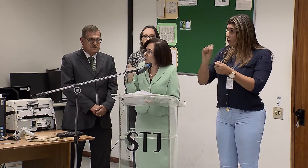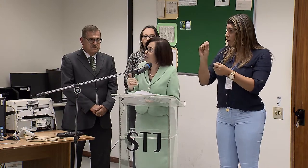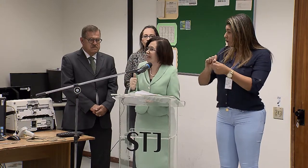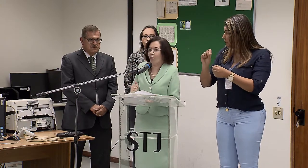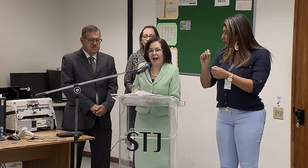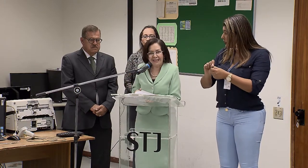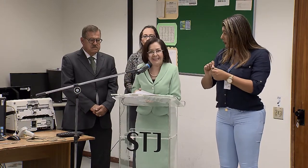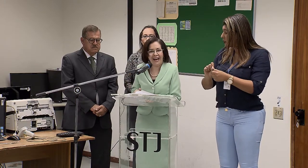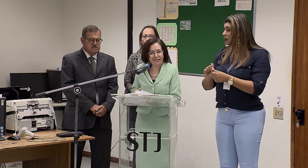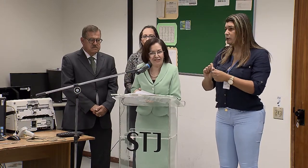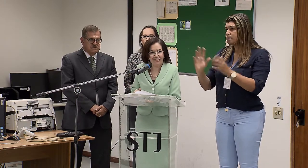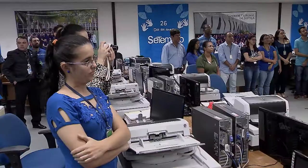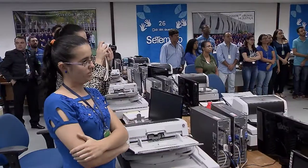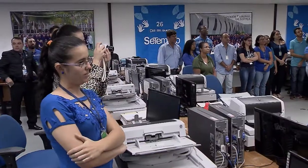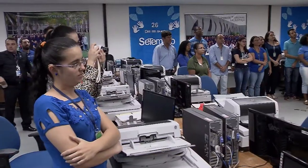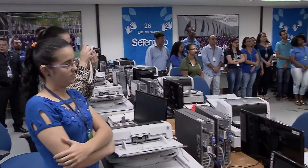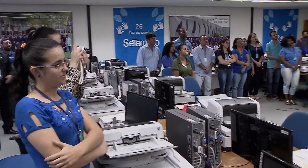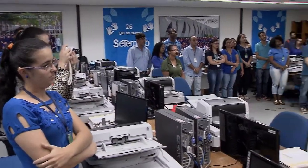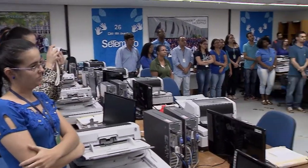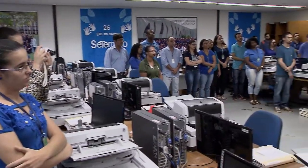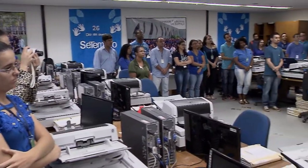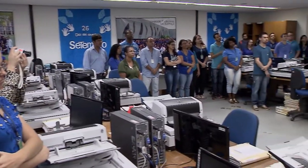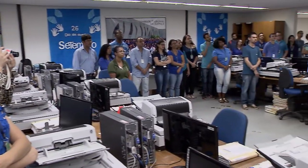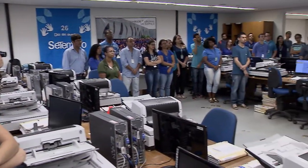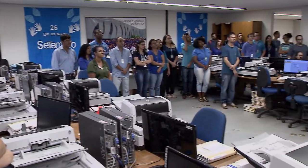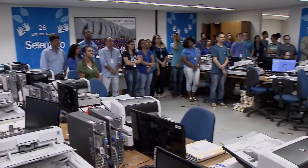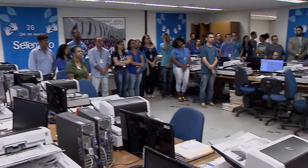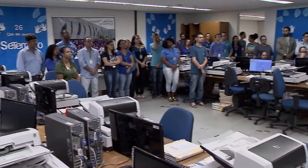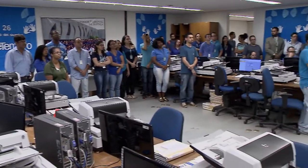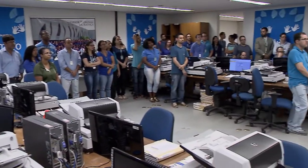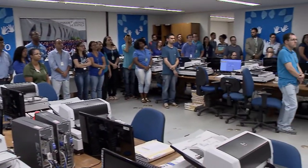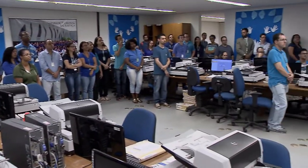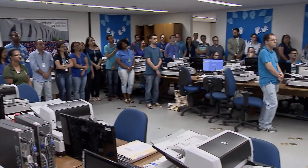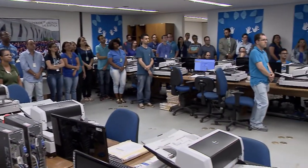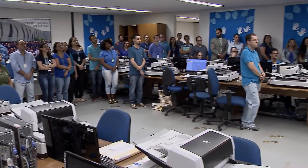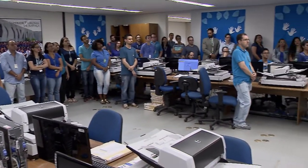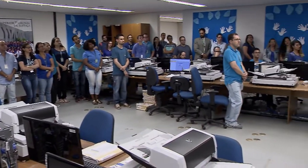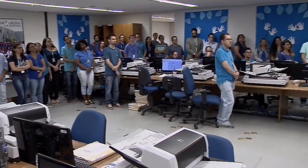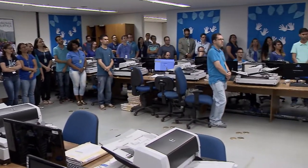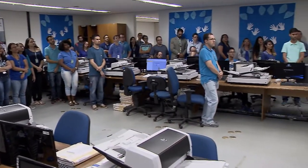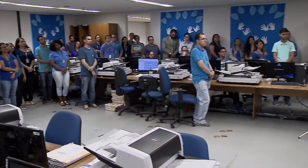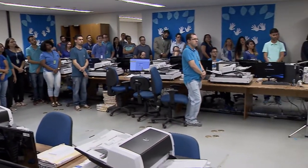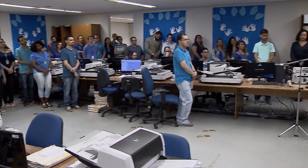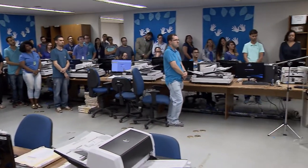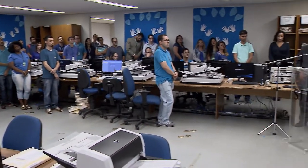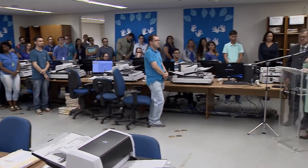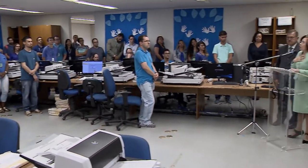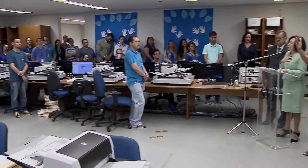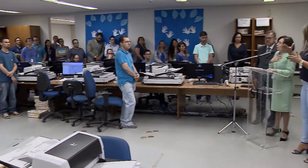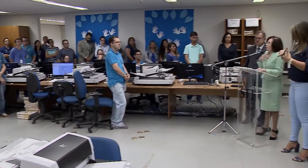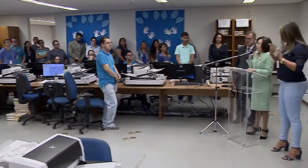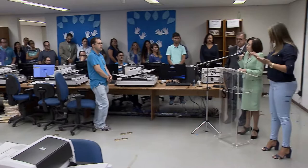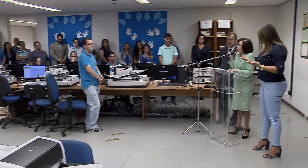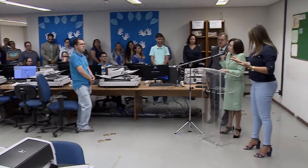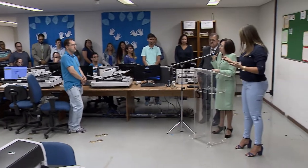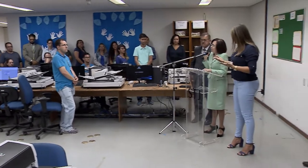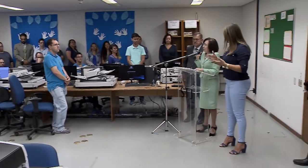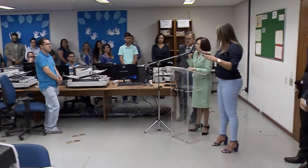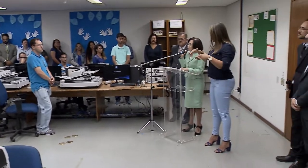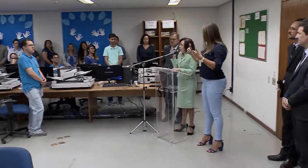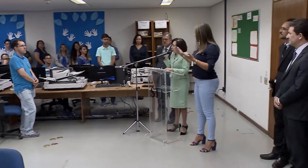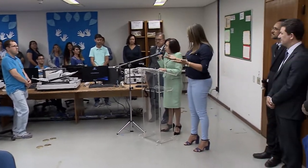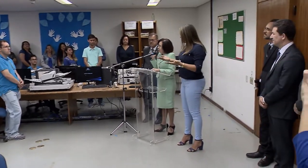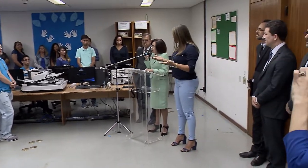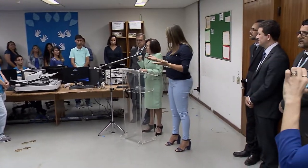STJ, ministra Laurita Vaz, falou para um grupo de funcionários do tribunal portadores de deficiência auditiva. O encontro